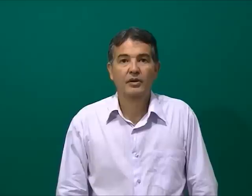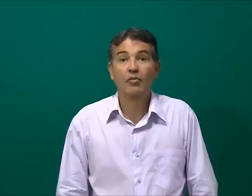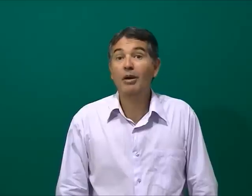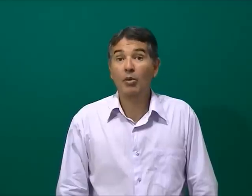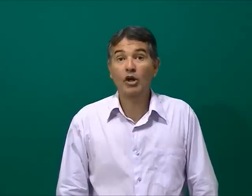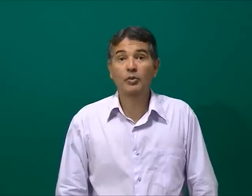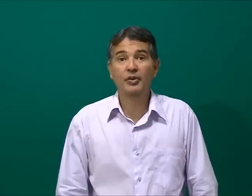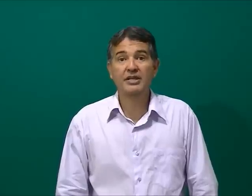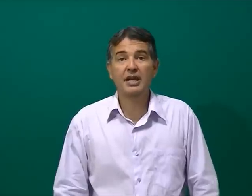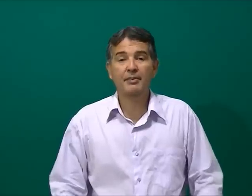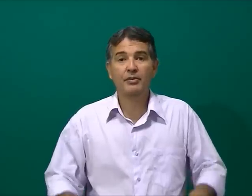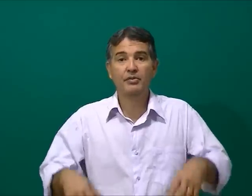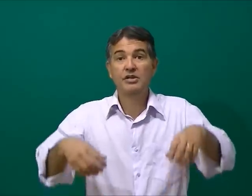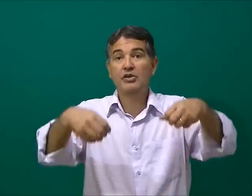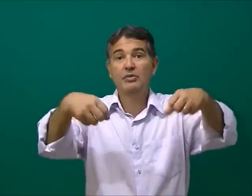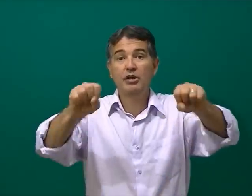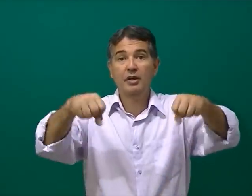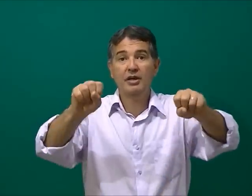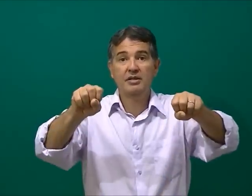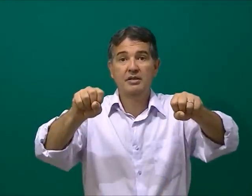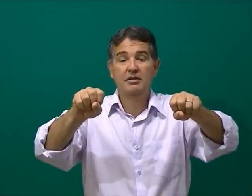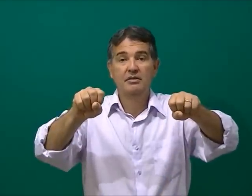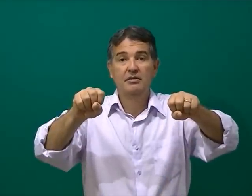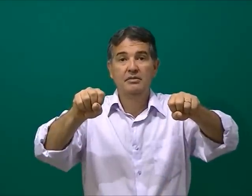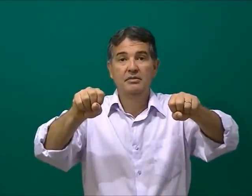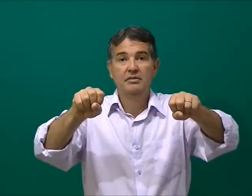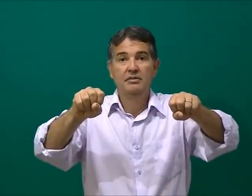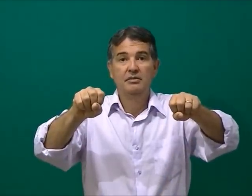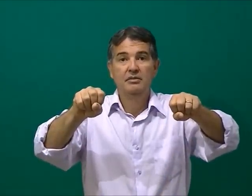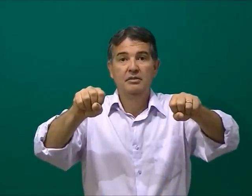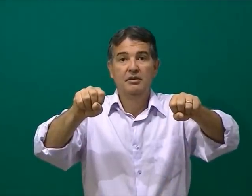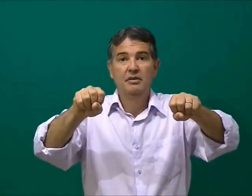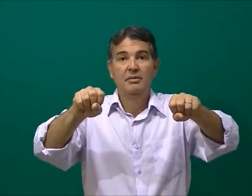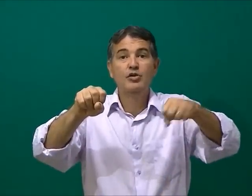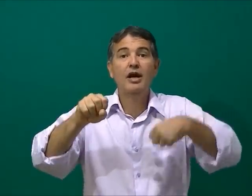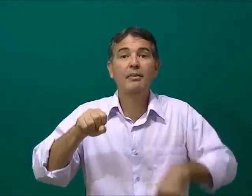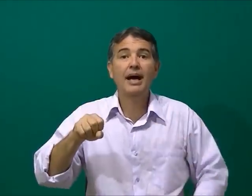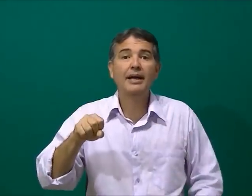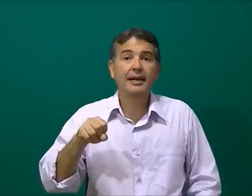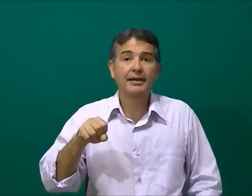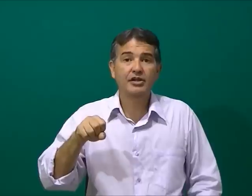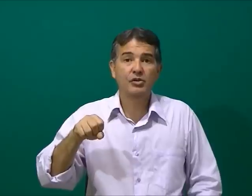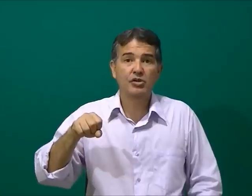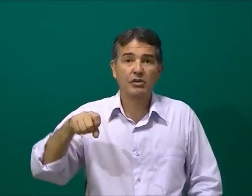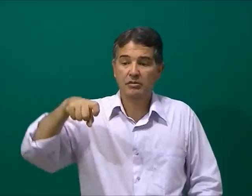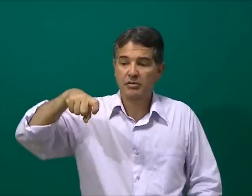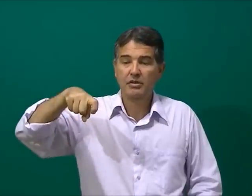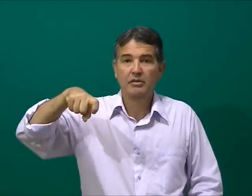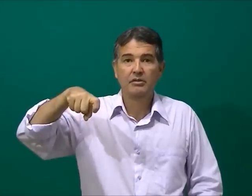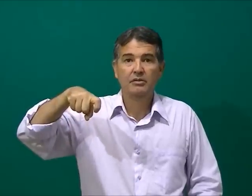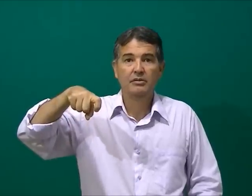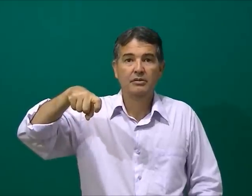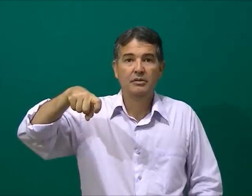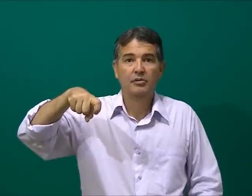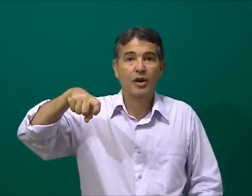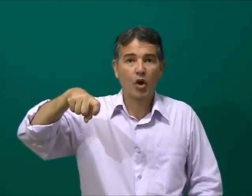Uma moto, por exemplo, o sinal de moto é este. Mas qual é a marca que ela deixa no chão? Uma